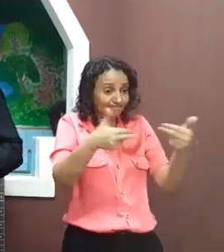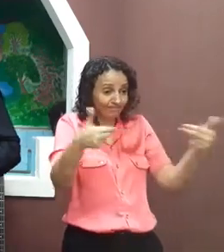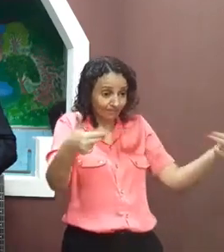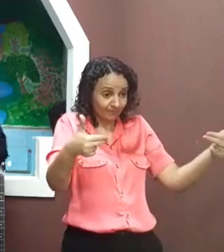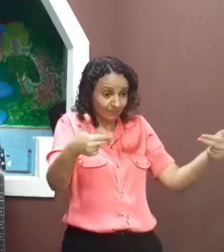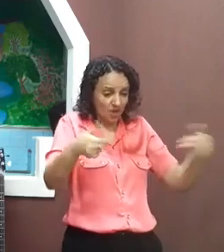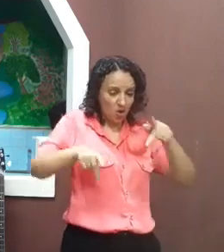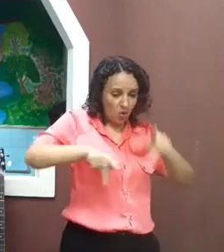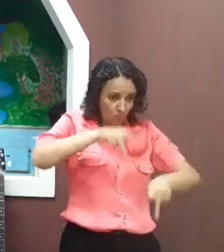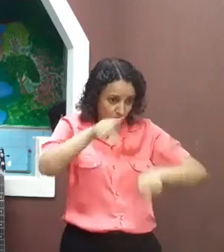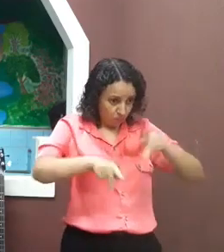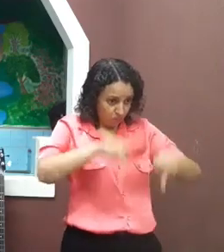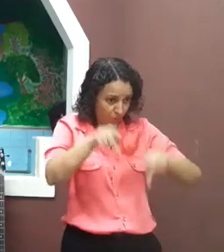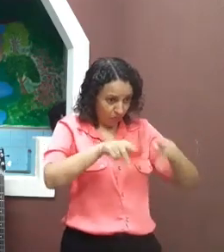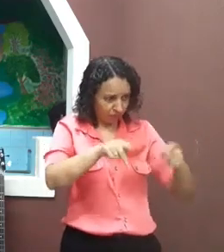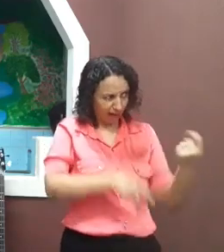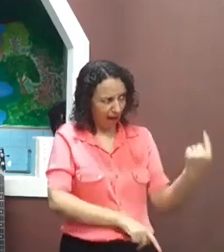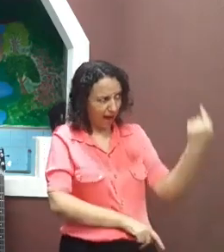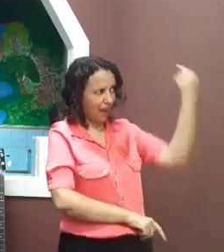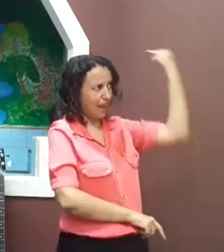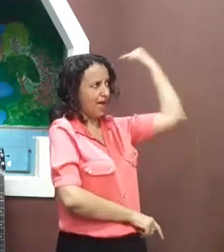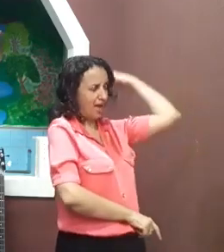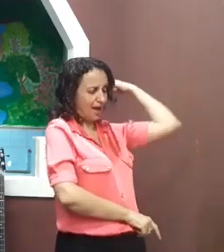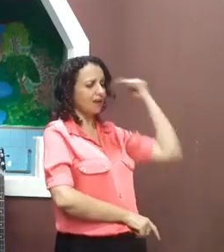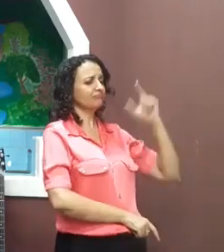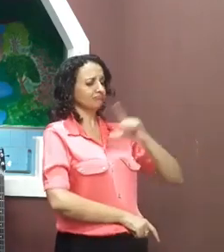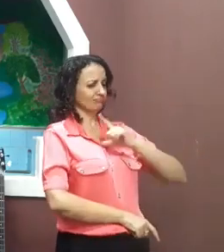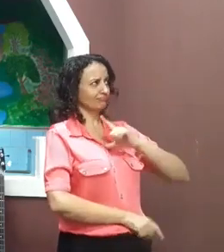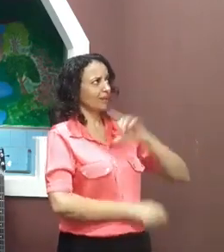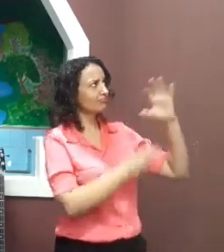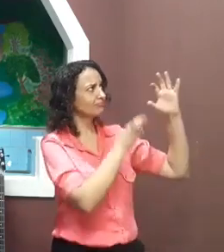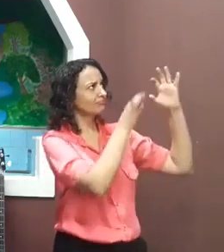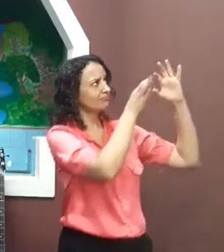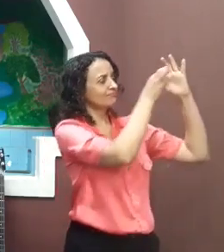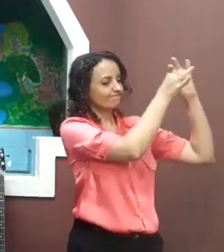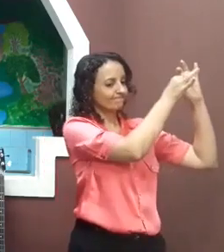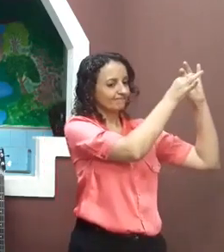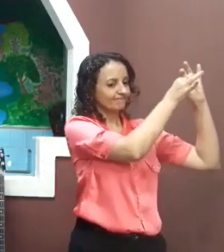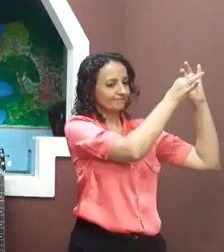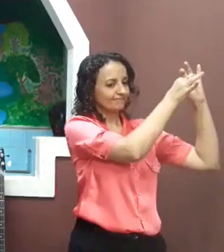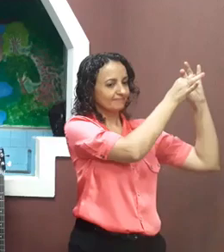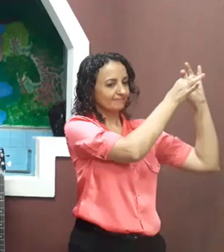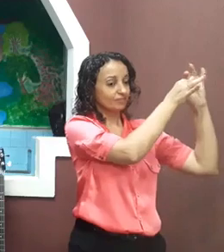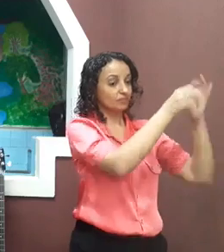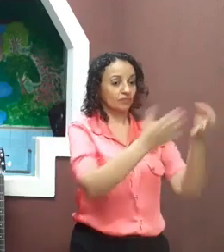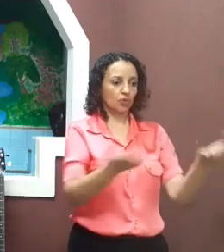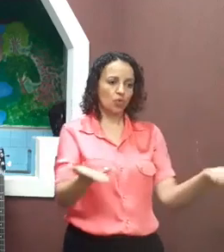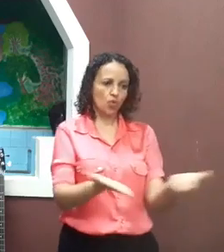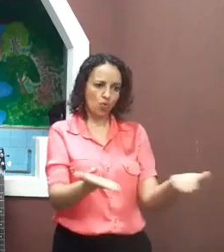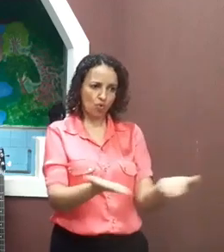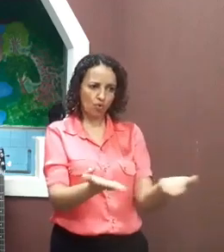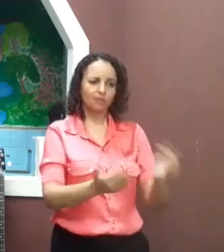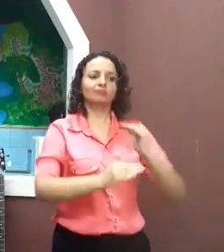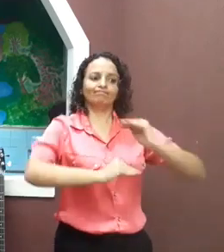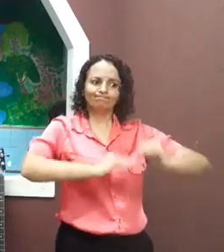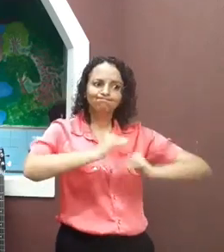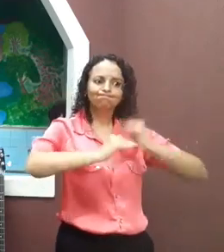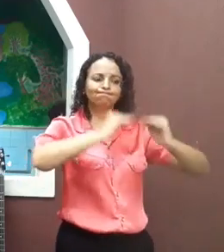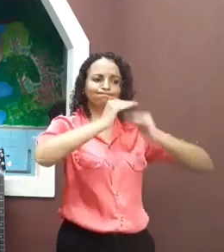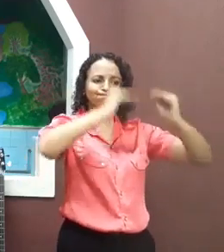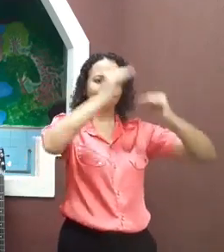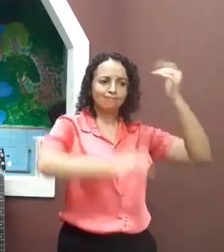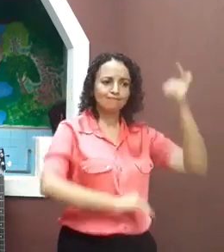uma conexão com Deus, veja em que estado está no mundo. Por